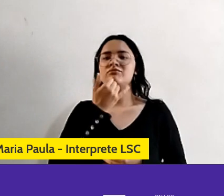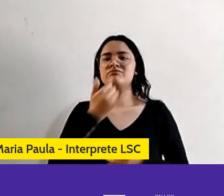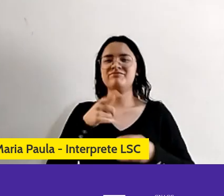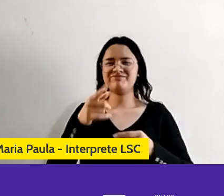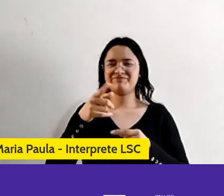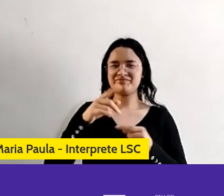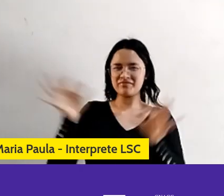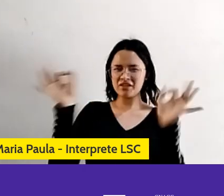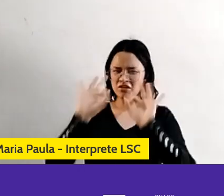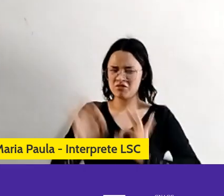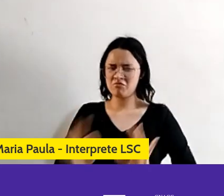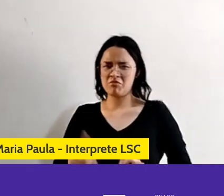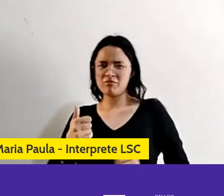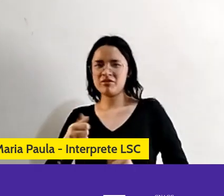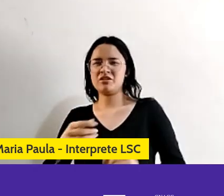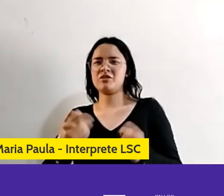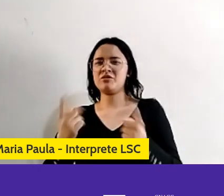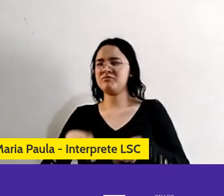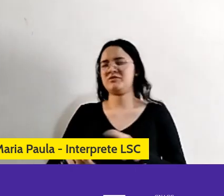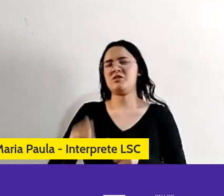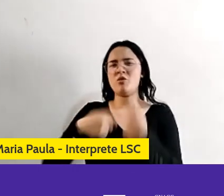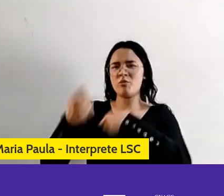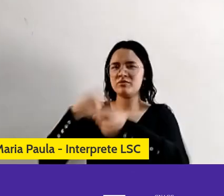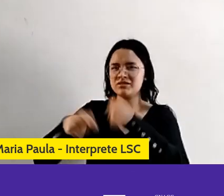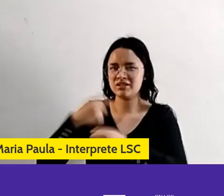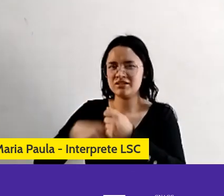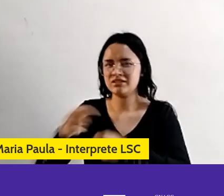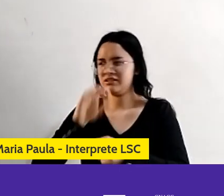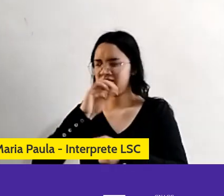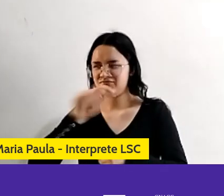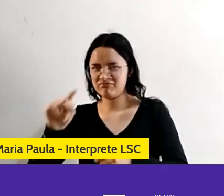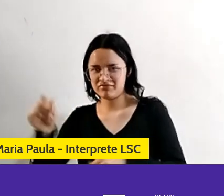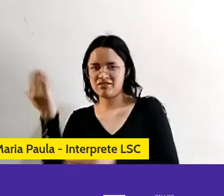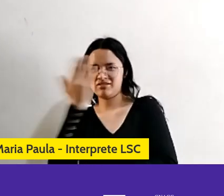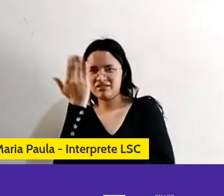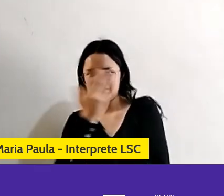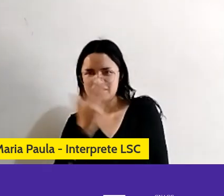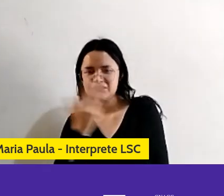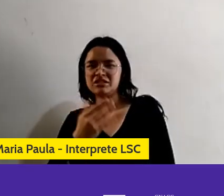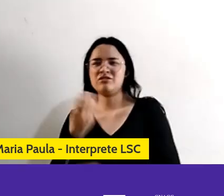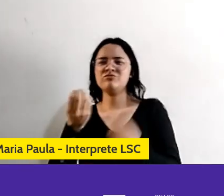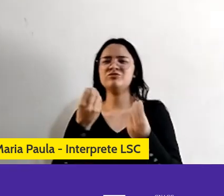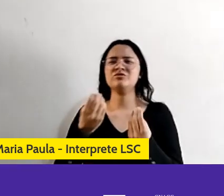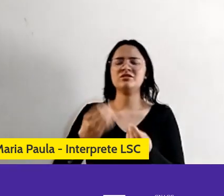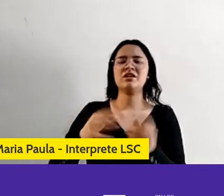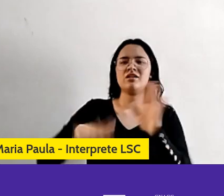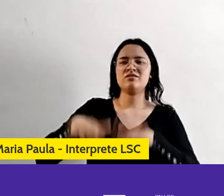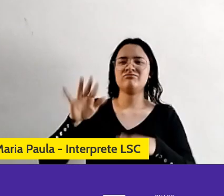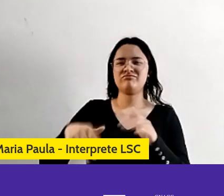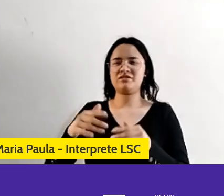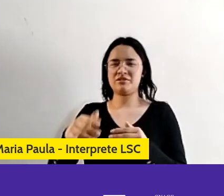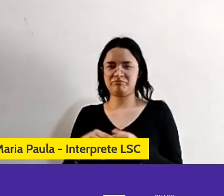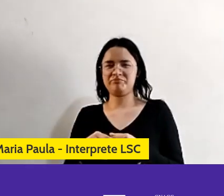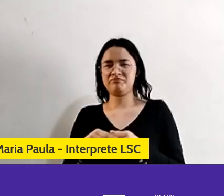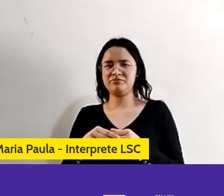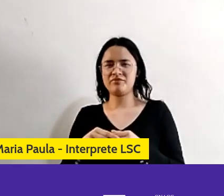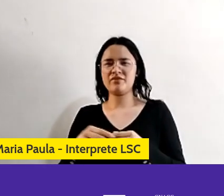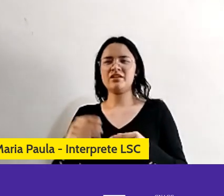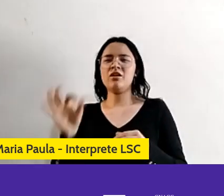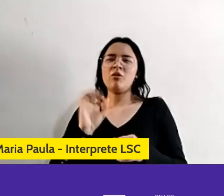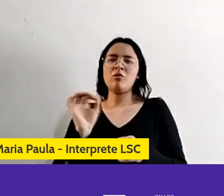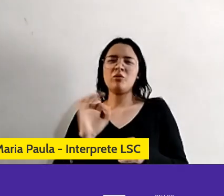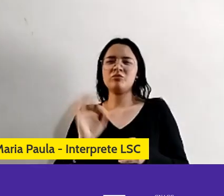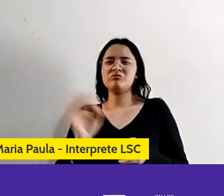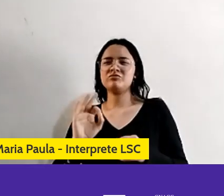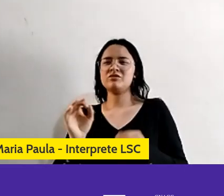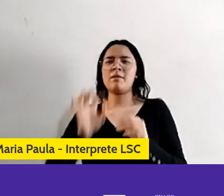de comercializar, porque hay muchas películas que, y que pasa mucho, que crucen las fronteras o que se vean en otros países, que es